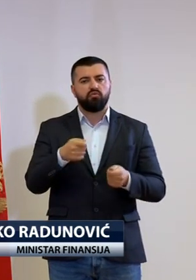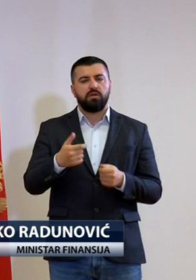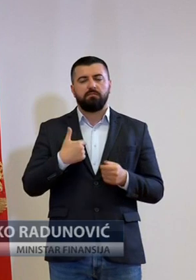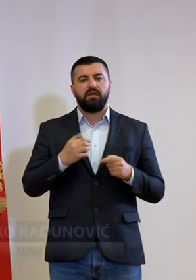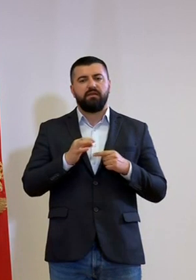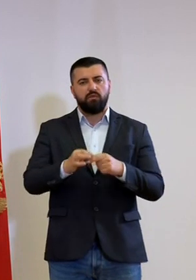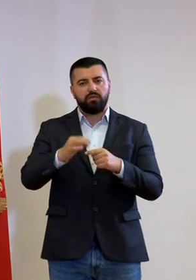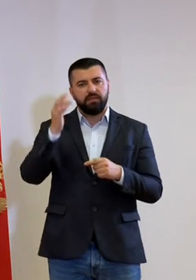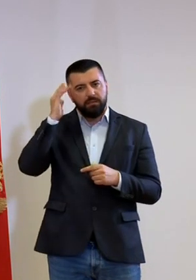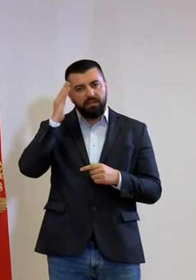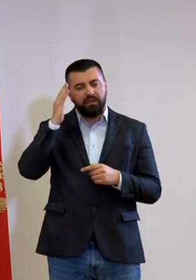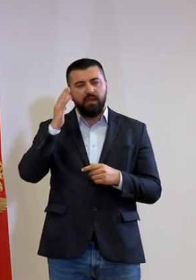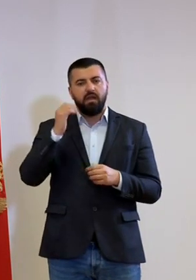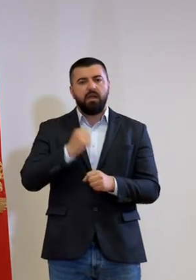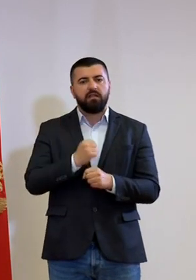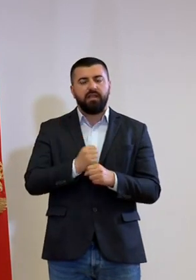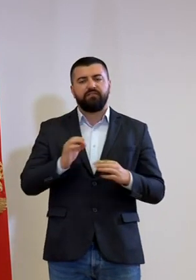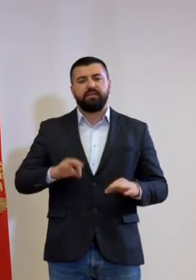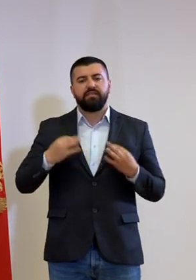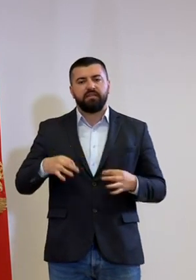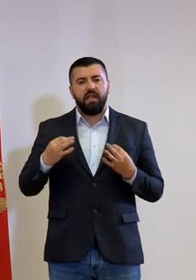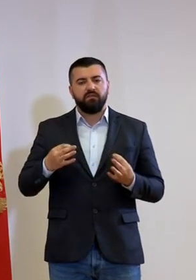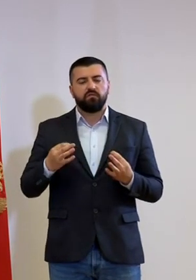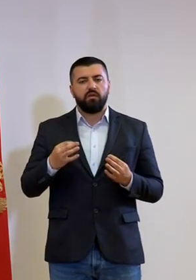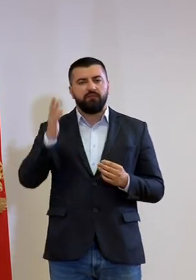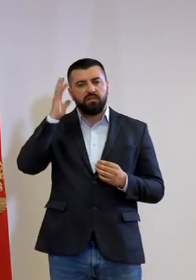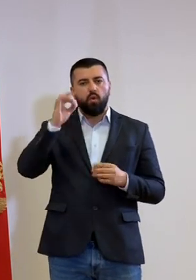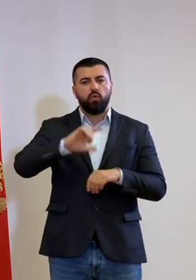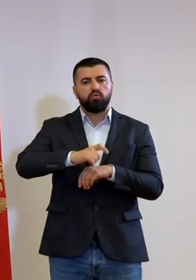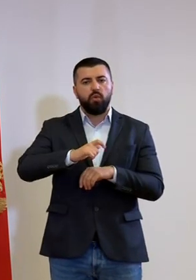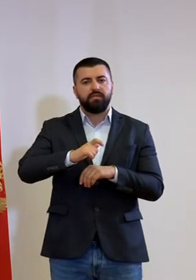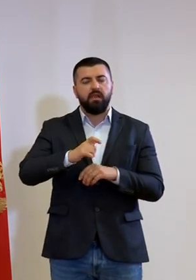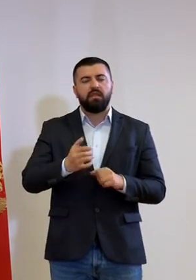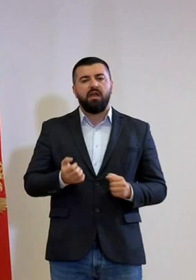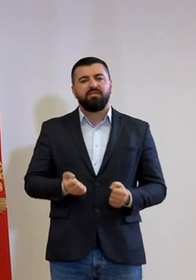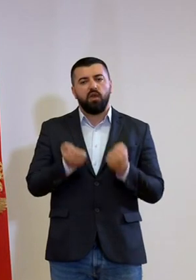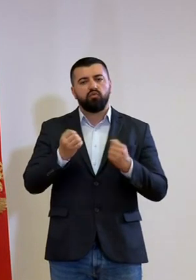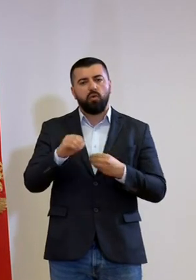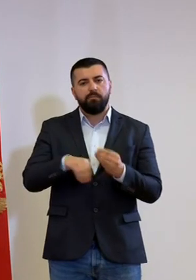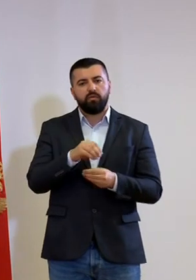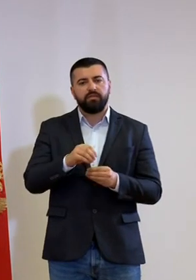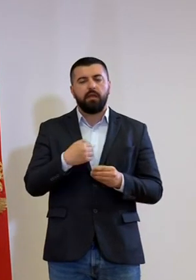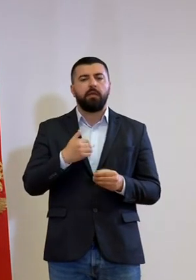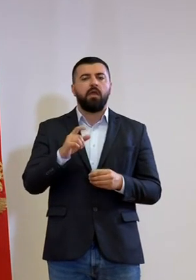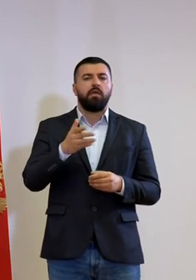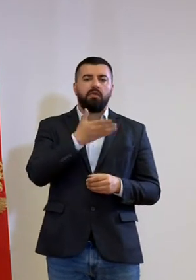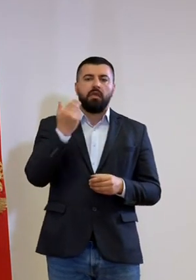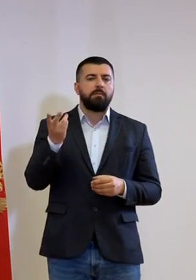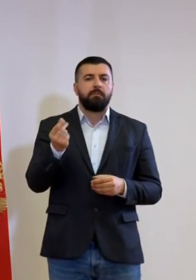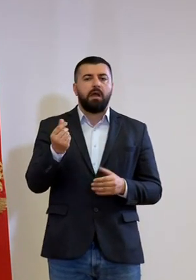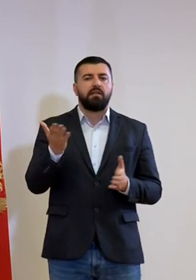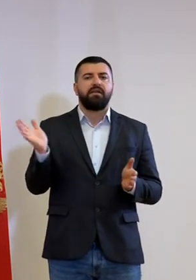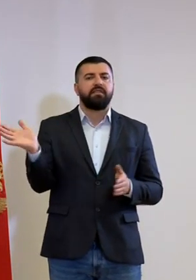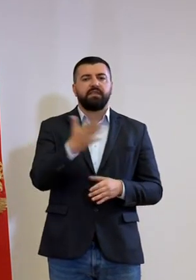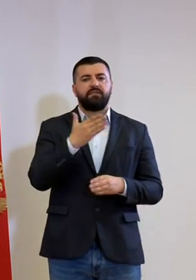ćemo voditi računa da funkcioniše zdravstvo, vodit ćemo računa o socijalno ugroženima, ali mi nemamo, kao što znate,